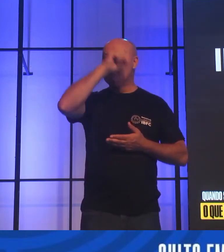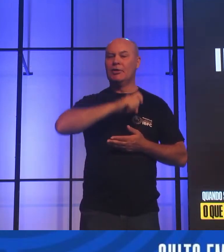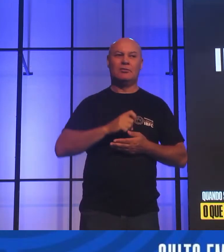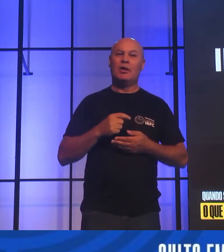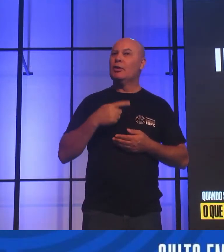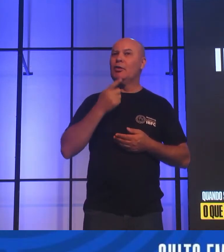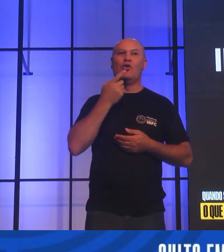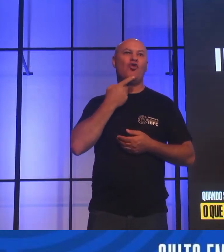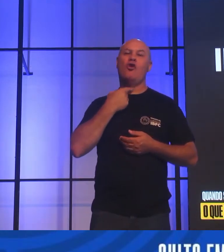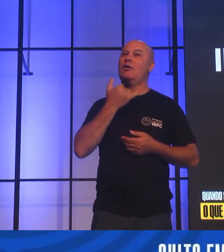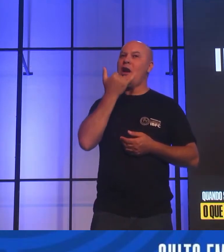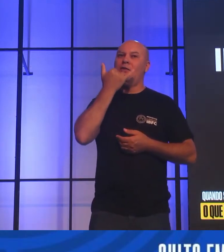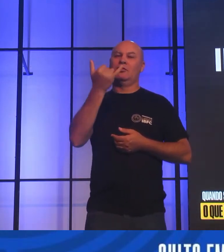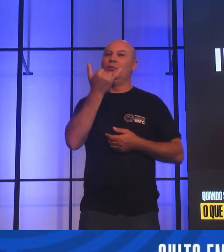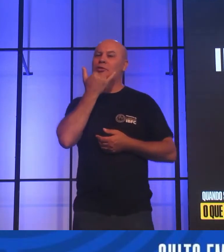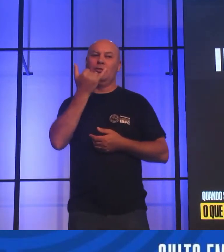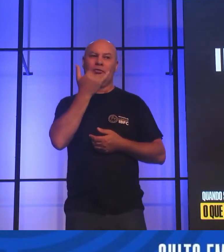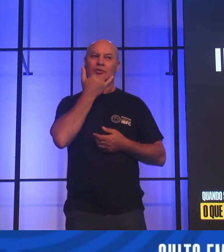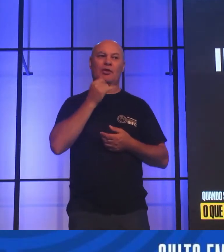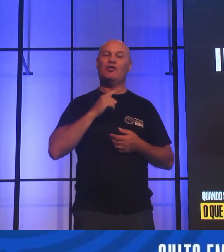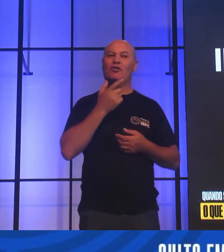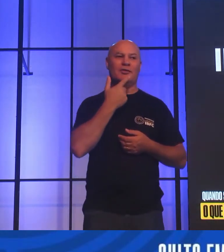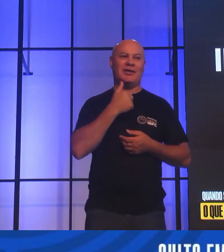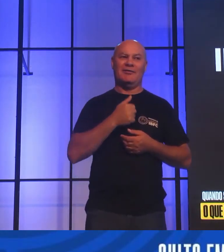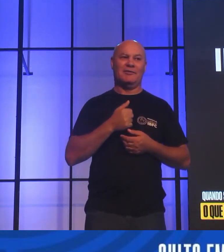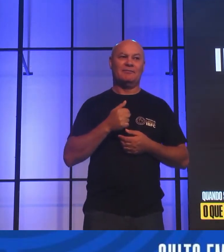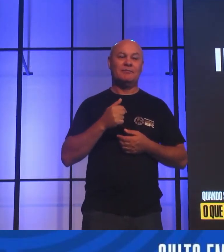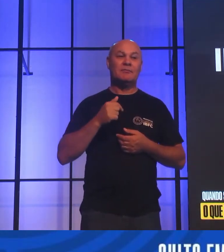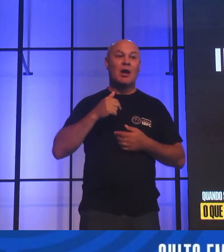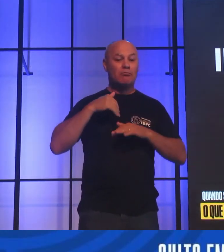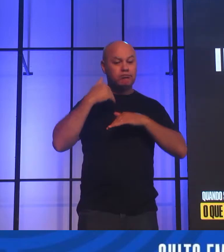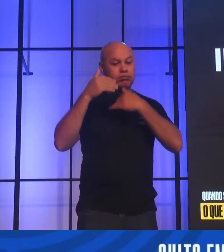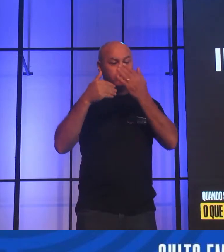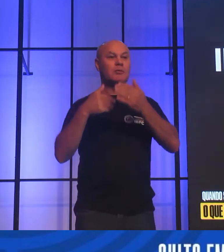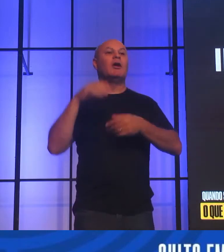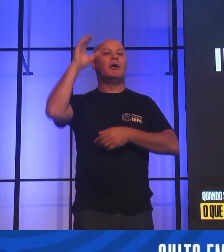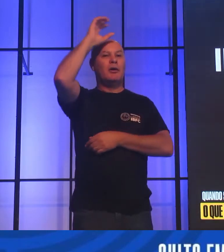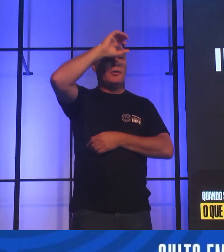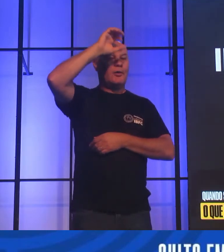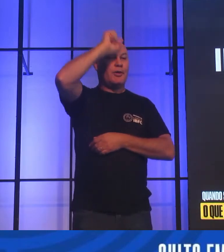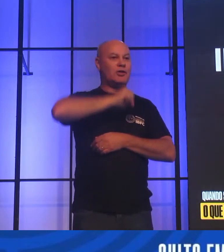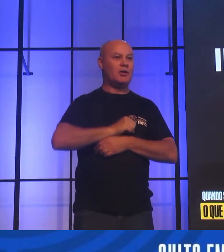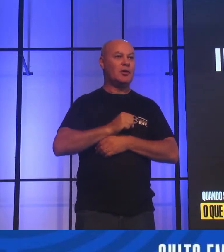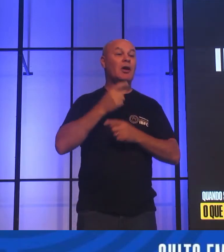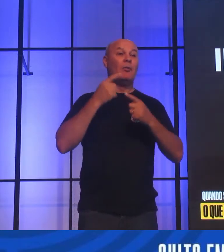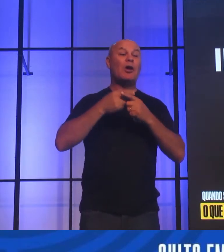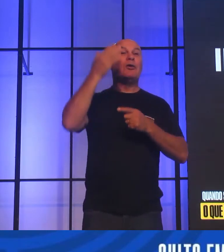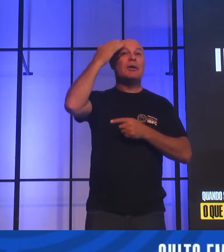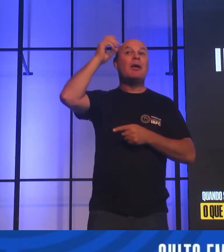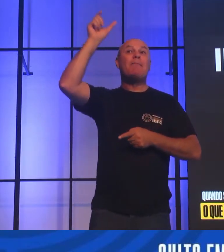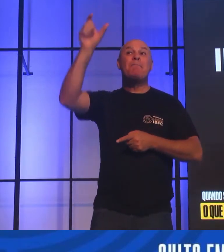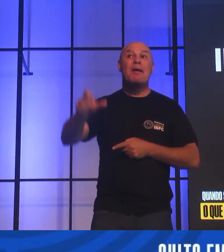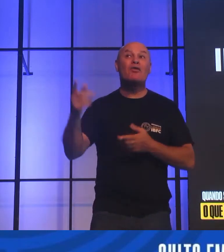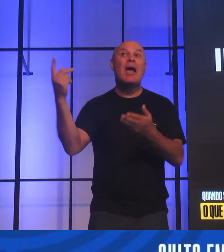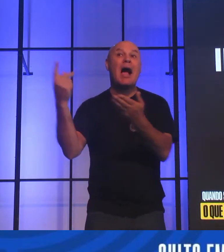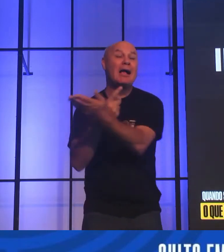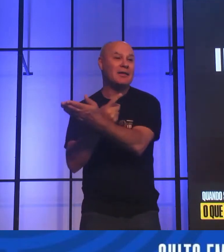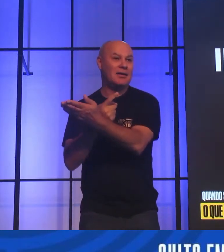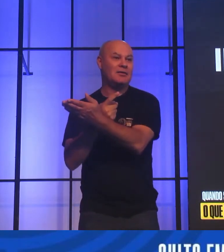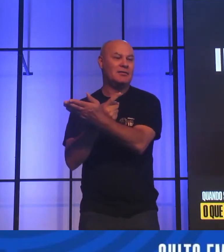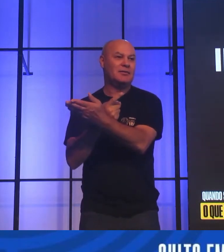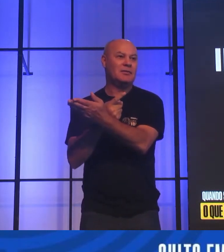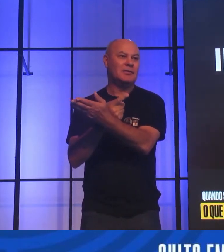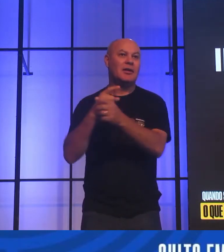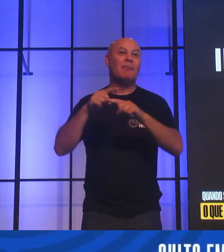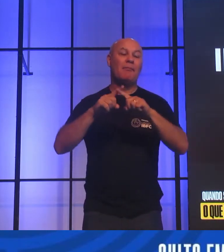que nós precisamos aprender? Jesus está dizendo que como discípulos deles, nós precisamos aprender a dominar